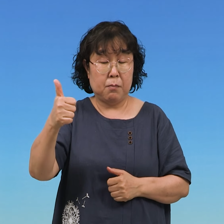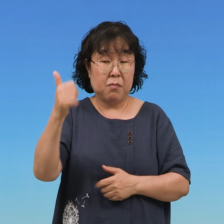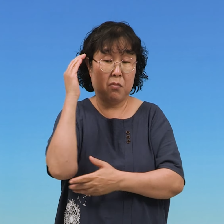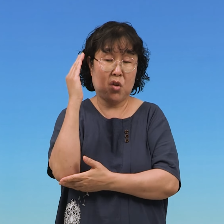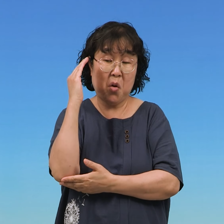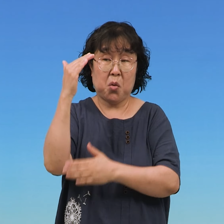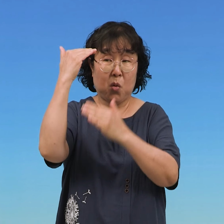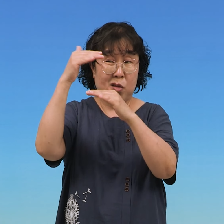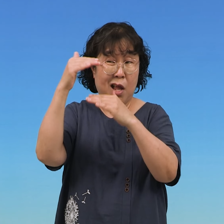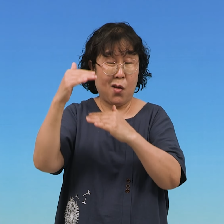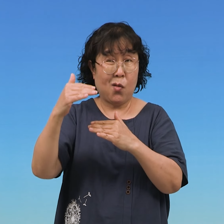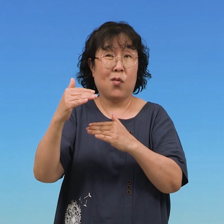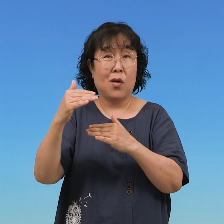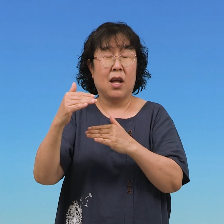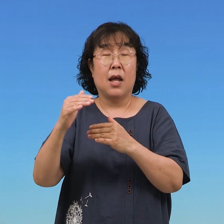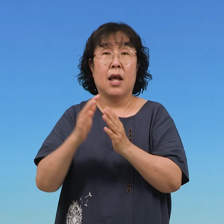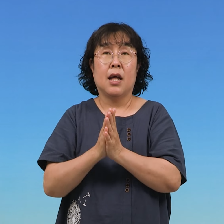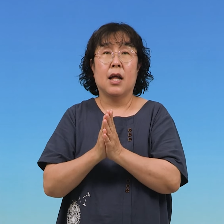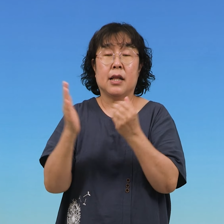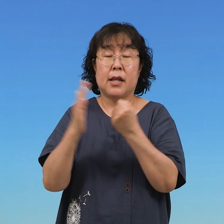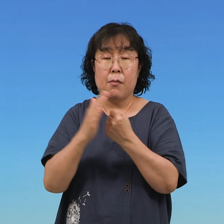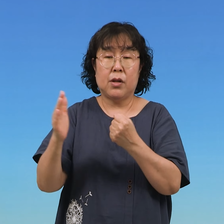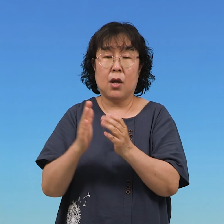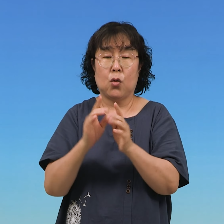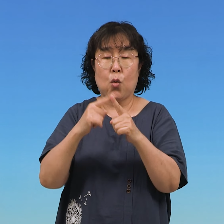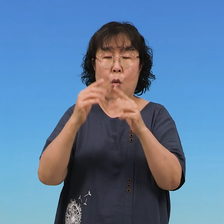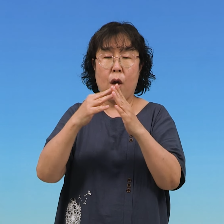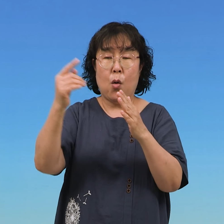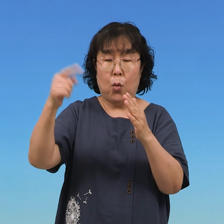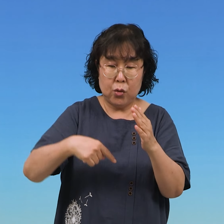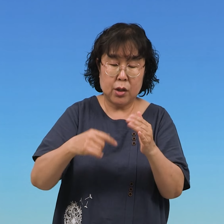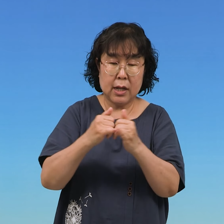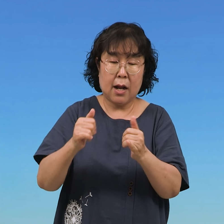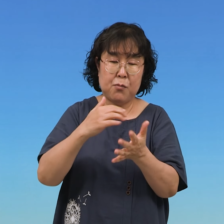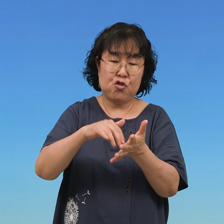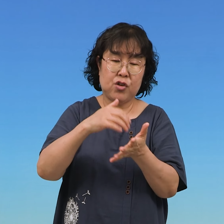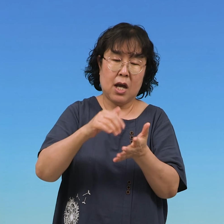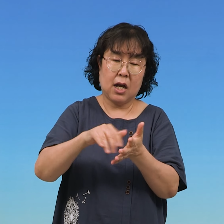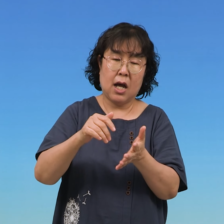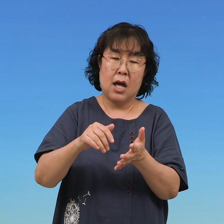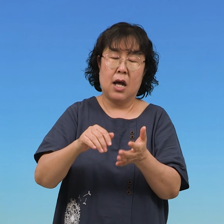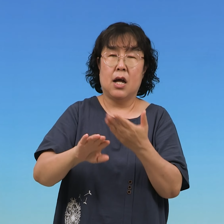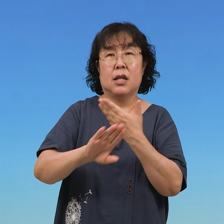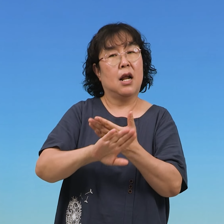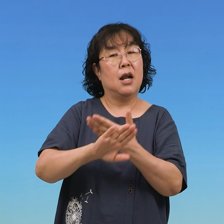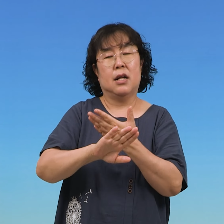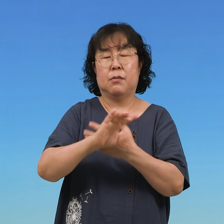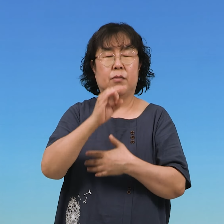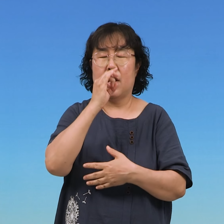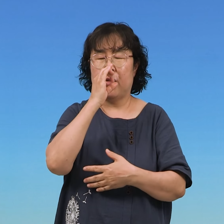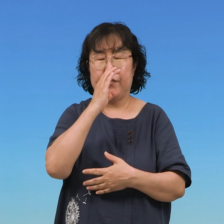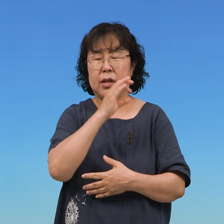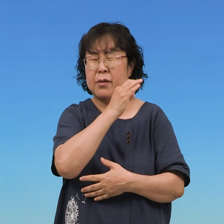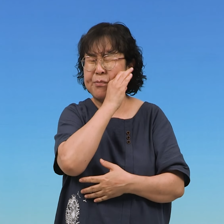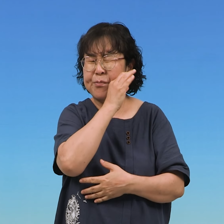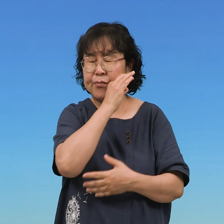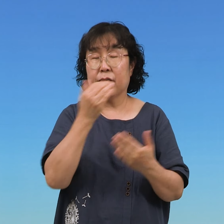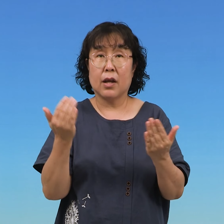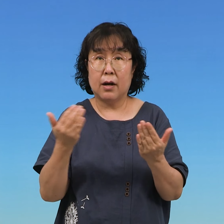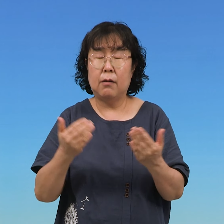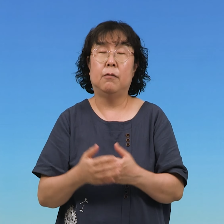누가 오시지? 그래서 출석 숫자가 달라지고, 이거는 방치하기 어려운 부끄러운